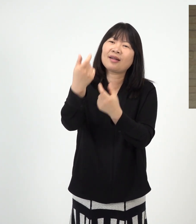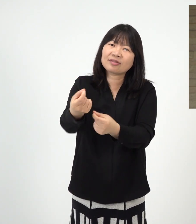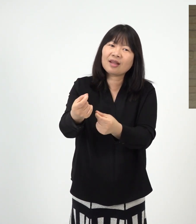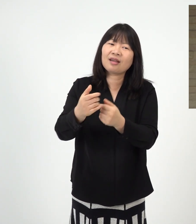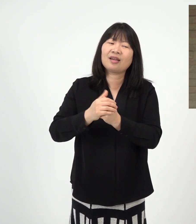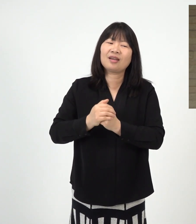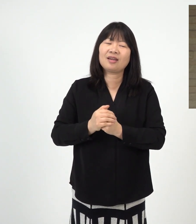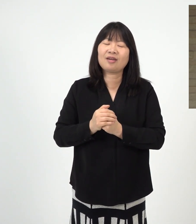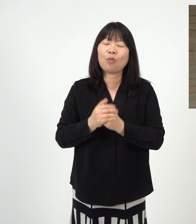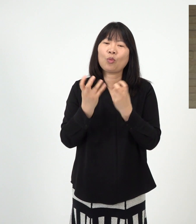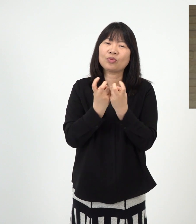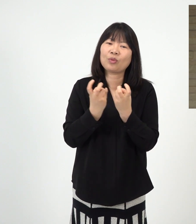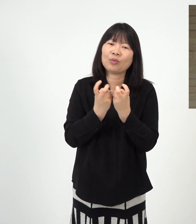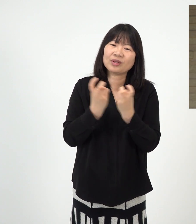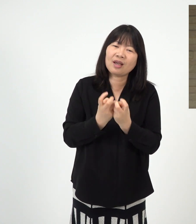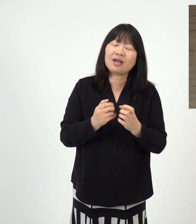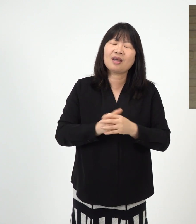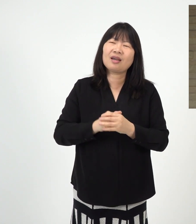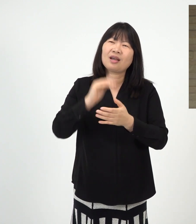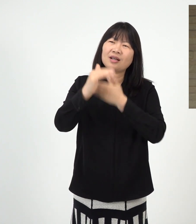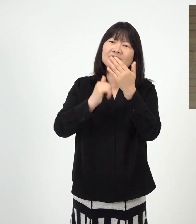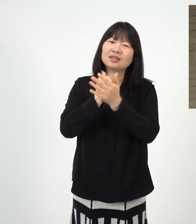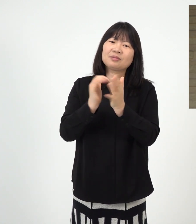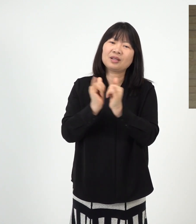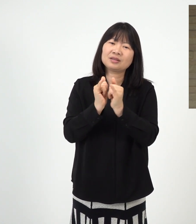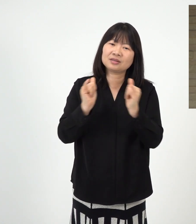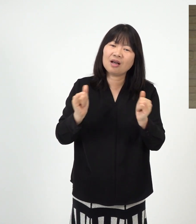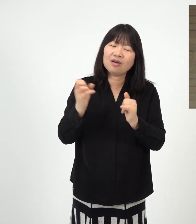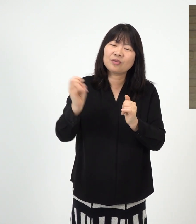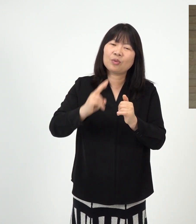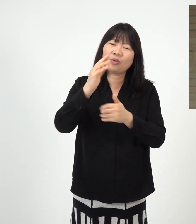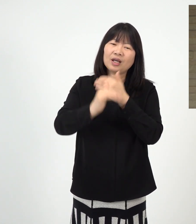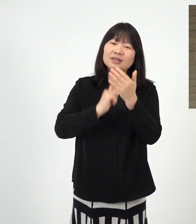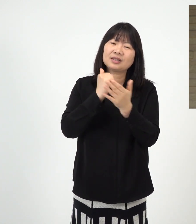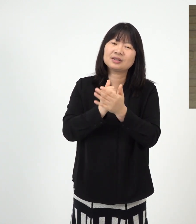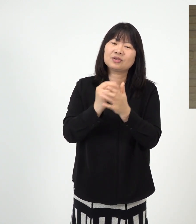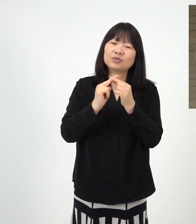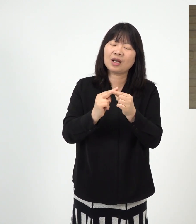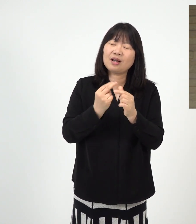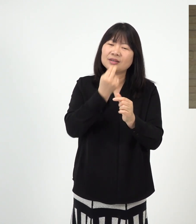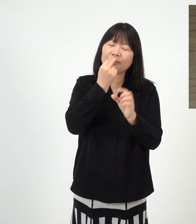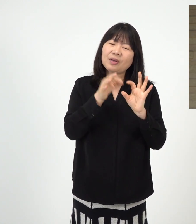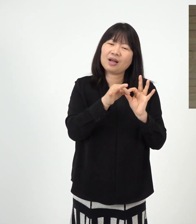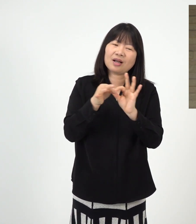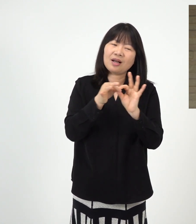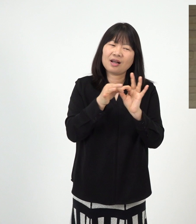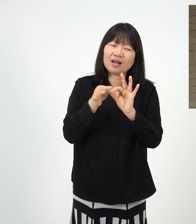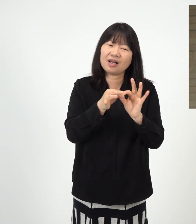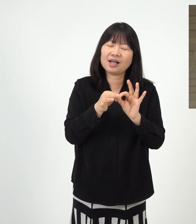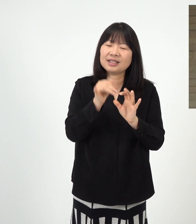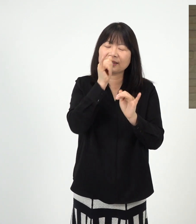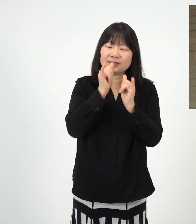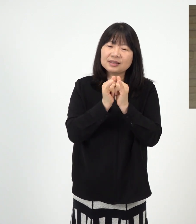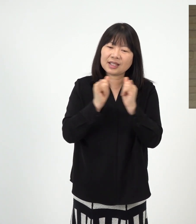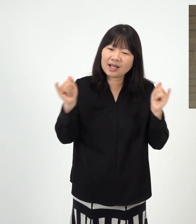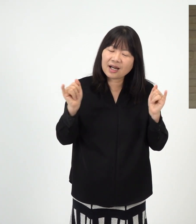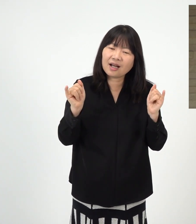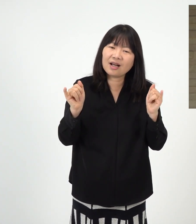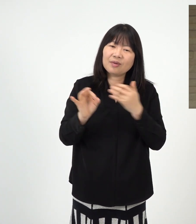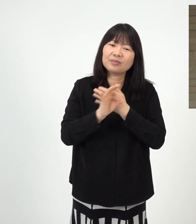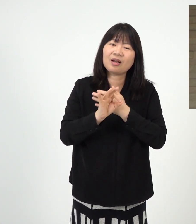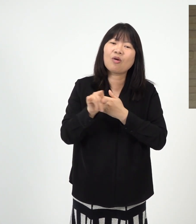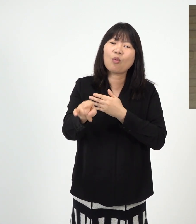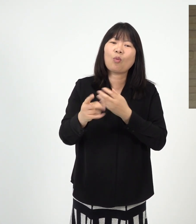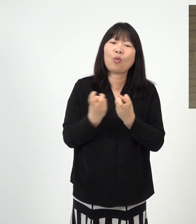그러면 어떻게 하나님의 백성이고 하나님과 생명의 관계가 연결되어 있는 사람들이라면